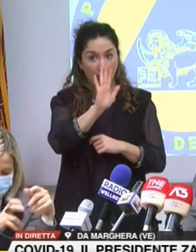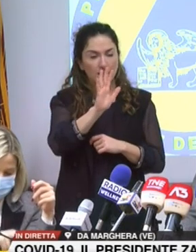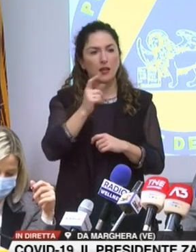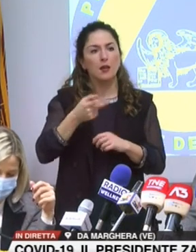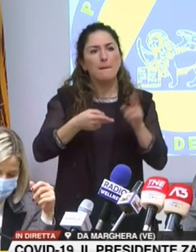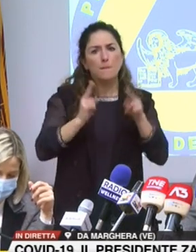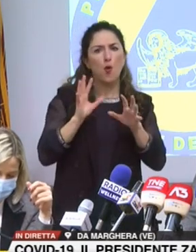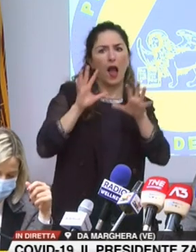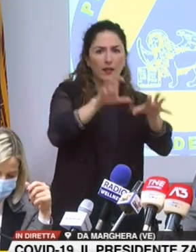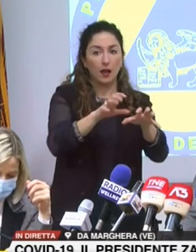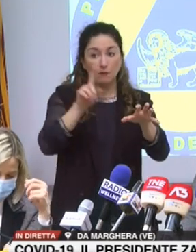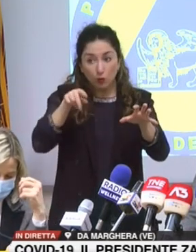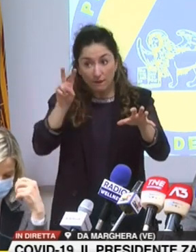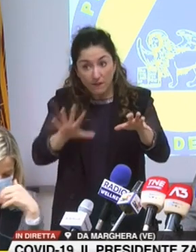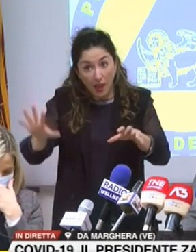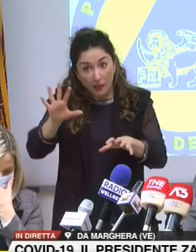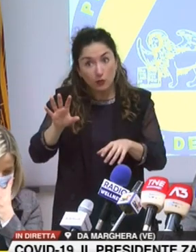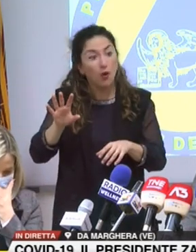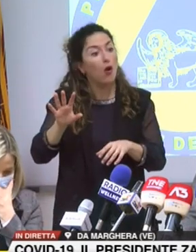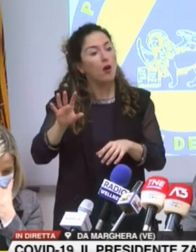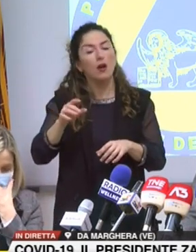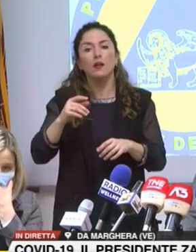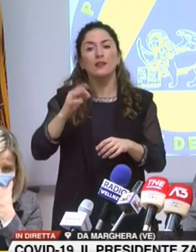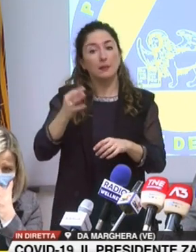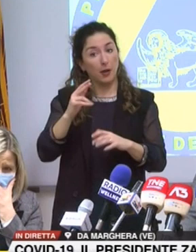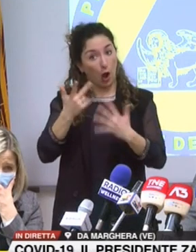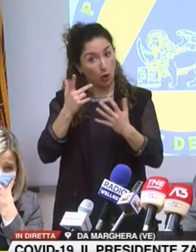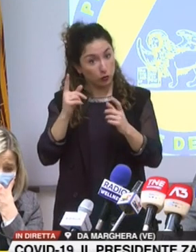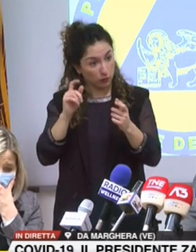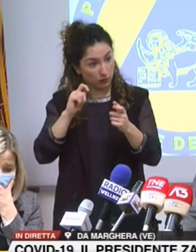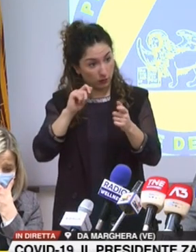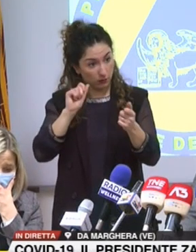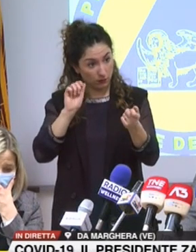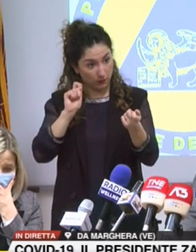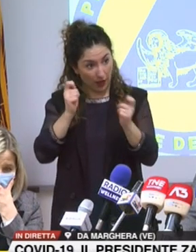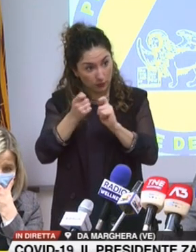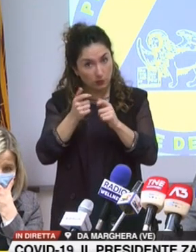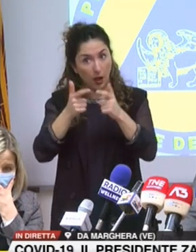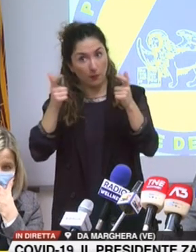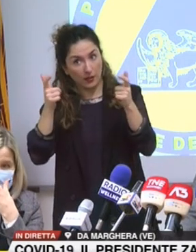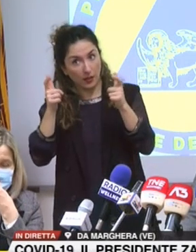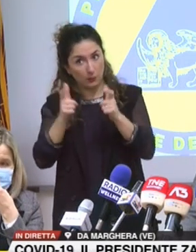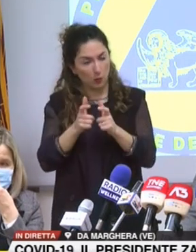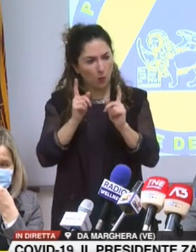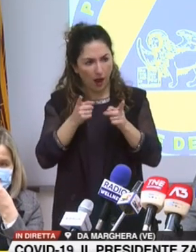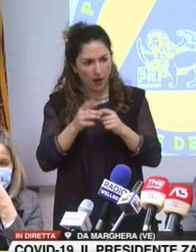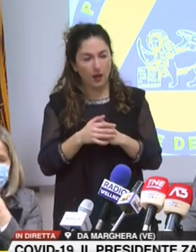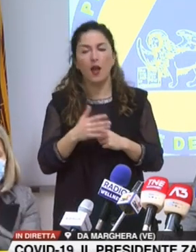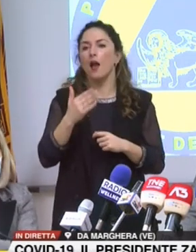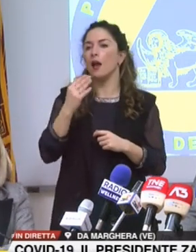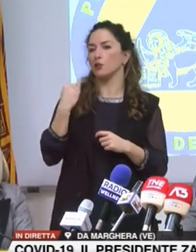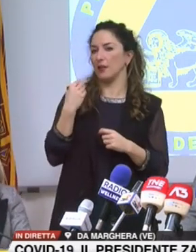Veneto, e se in Veneto sono sempre 8 le mutazioni in circolazione, sono aumentate o diminuite? Grazie. Grazie per la domanda. Noi stiamo